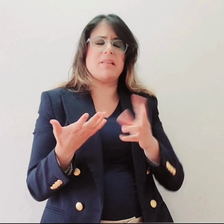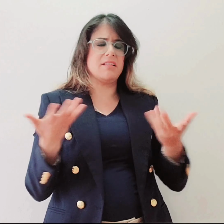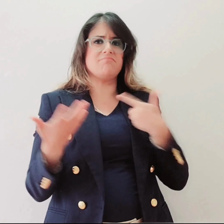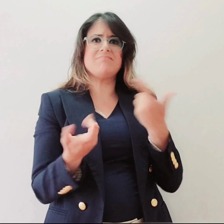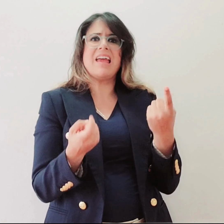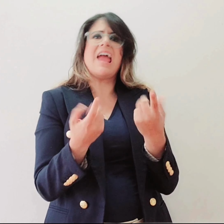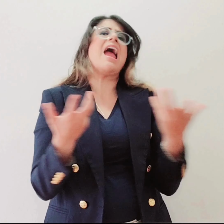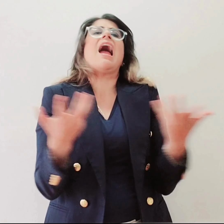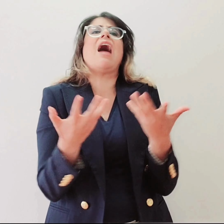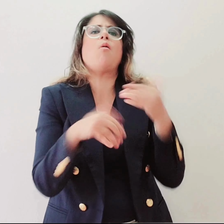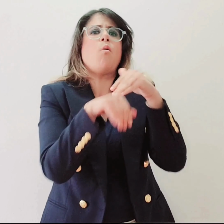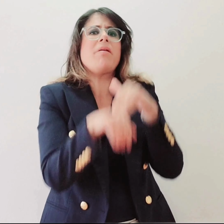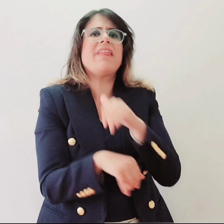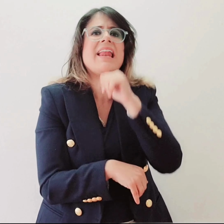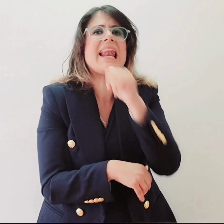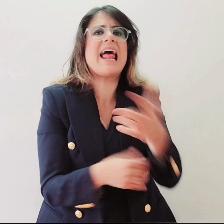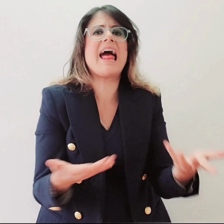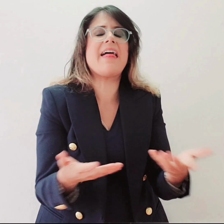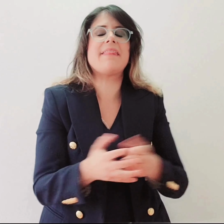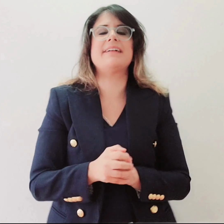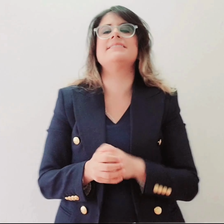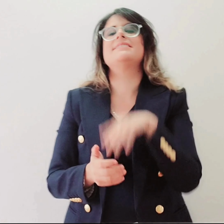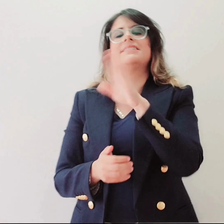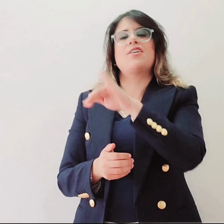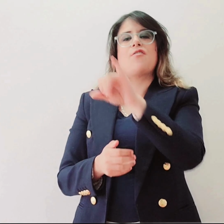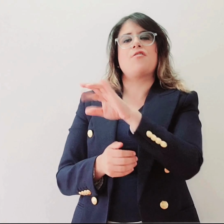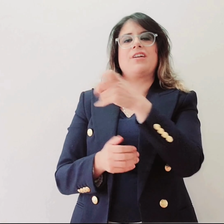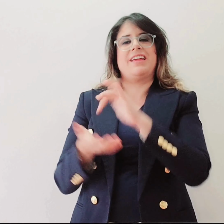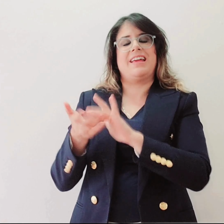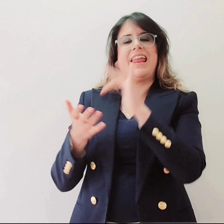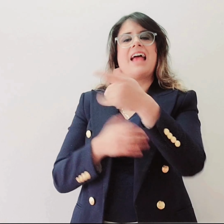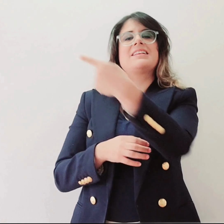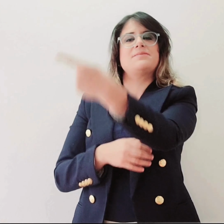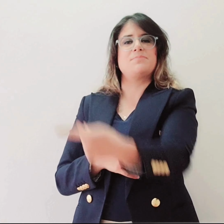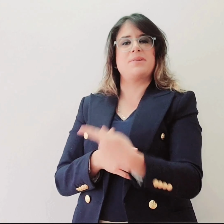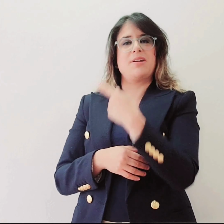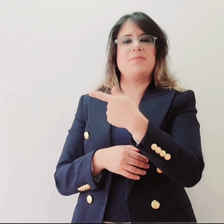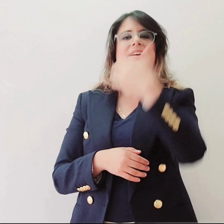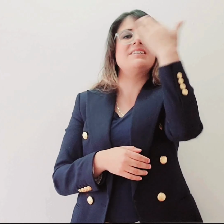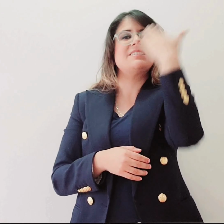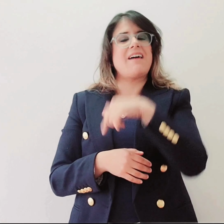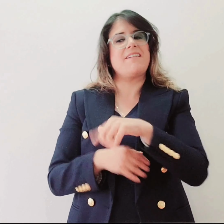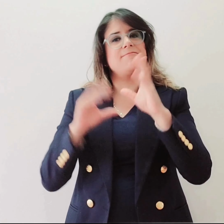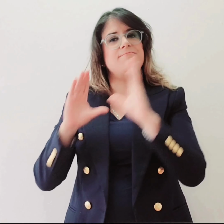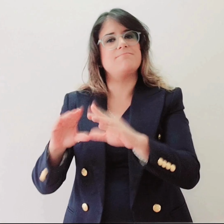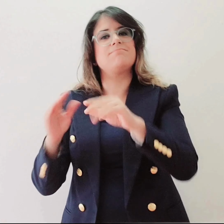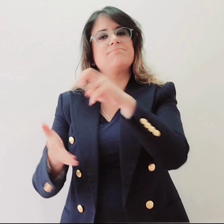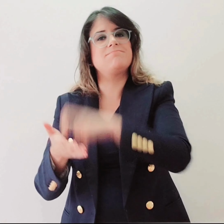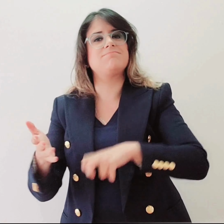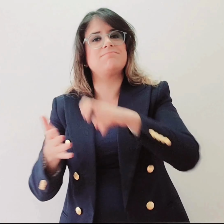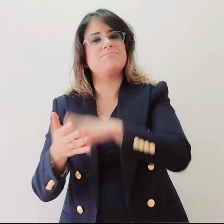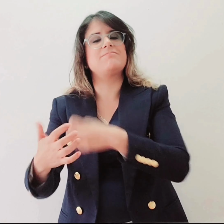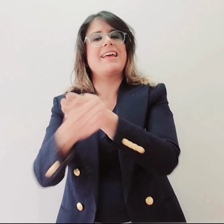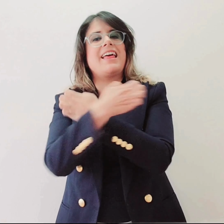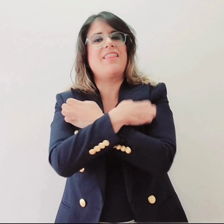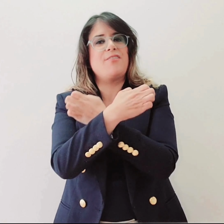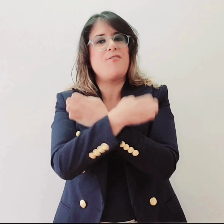esta parte y no me obedece. Jorge, muchas gracias por tu pregunta. Entendemos perfectamente, sabemos que esto de la crianza y la educación y